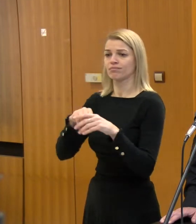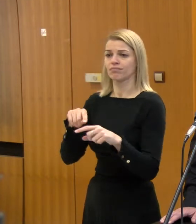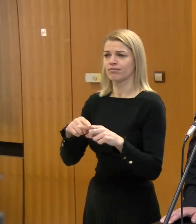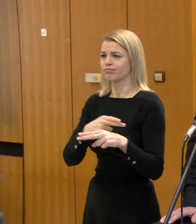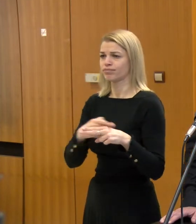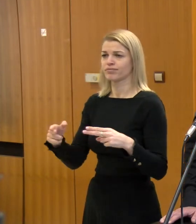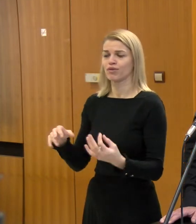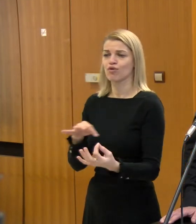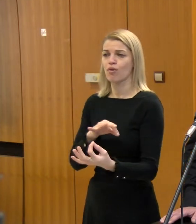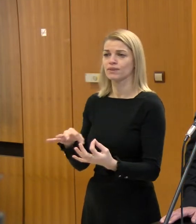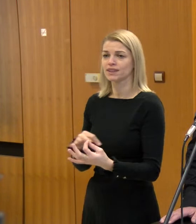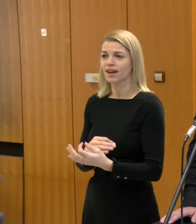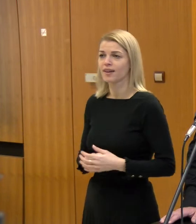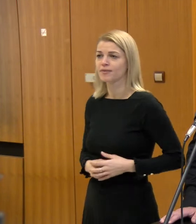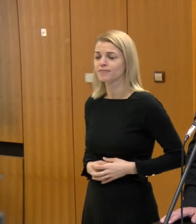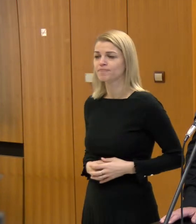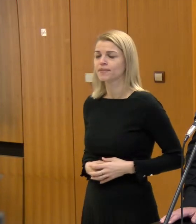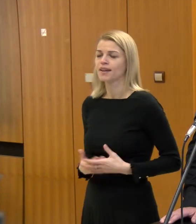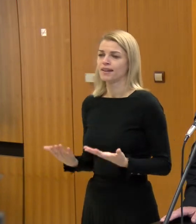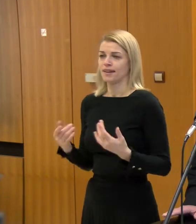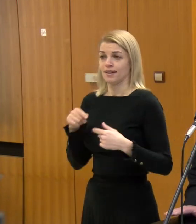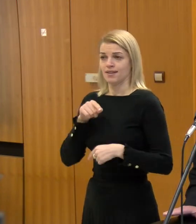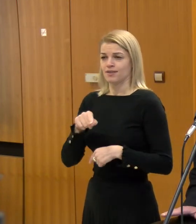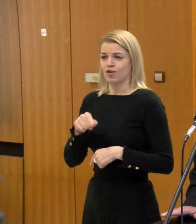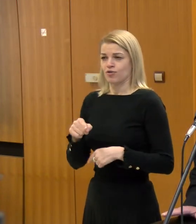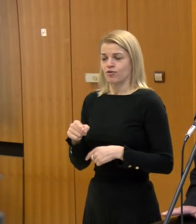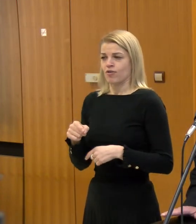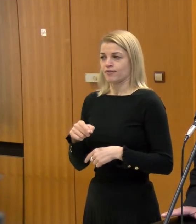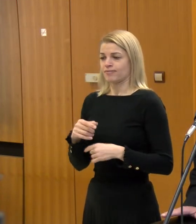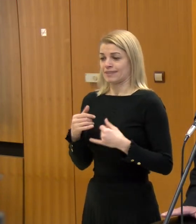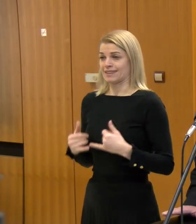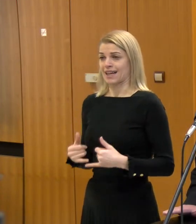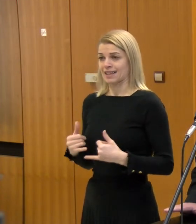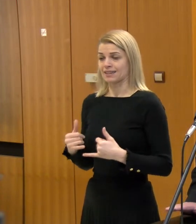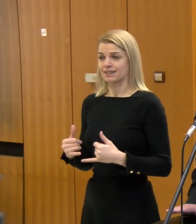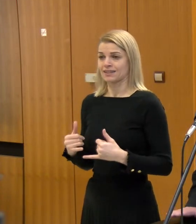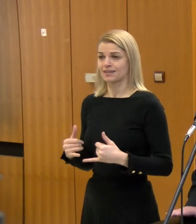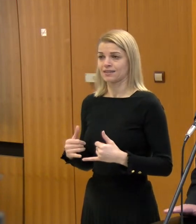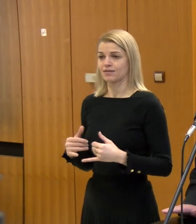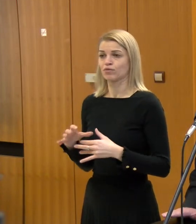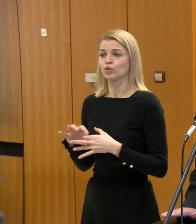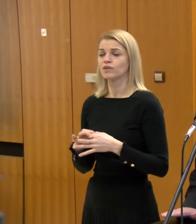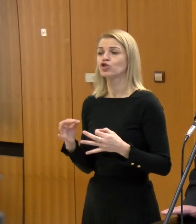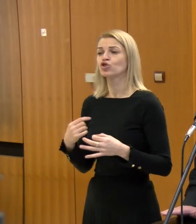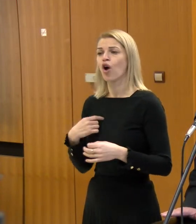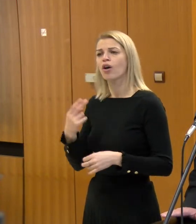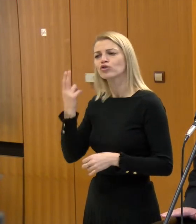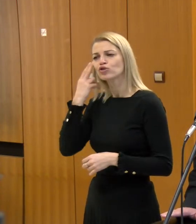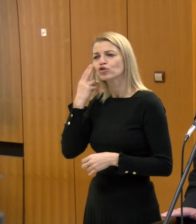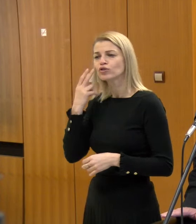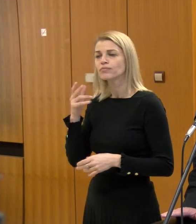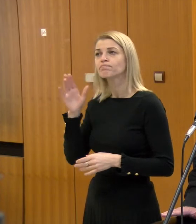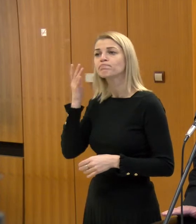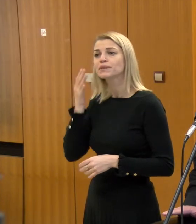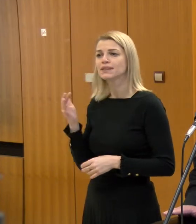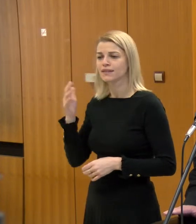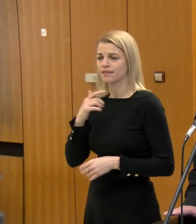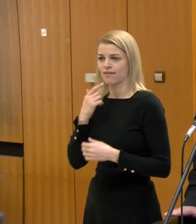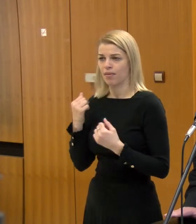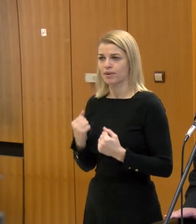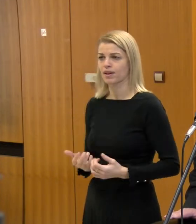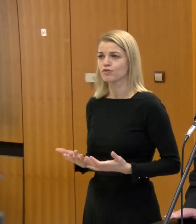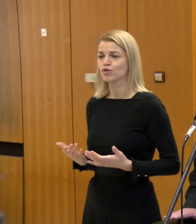Tak toto si veľmi ťažko viem momentálne na základe toho, čo poznáme, predstaviť, aby